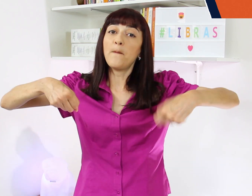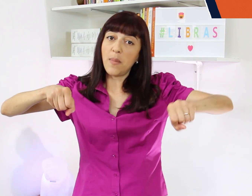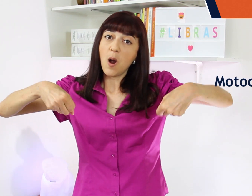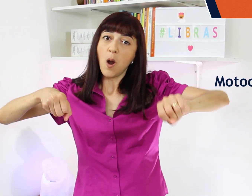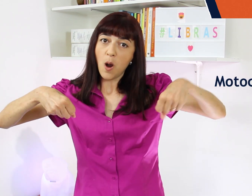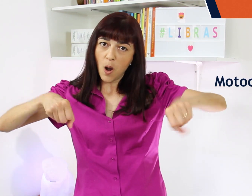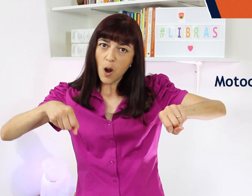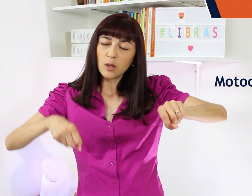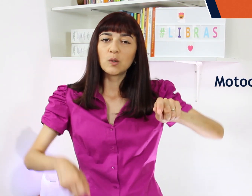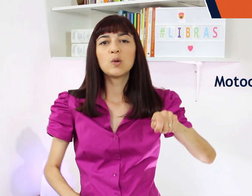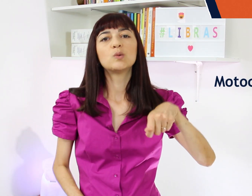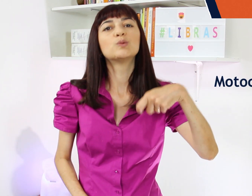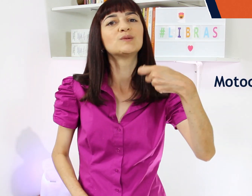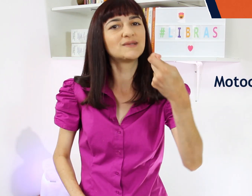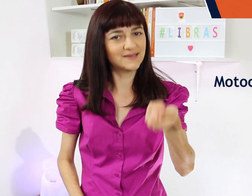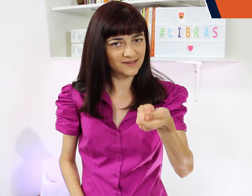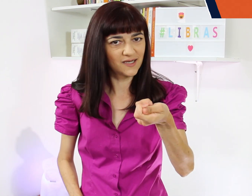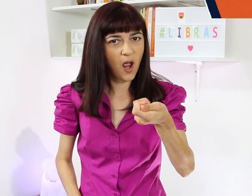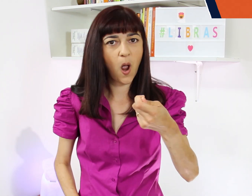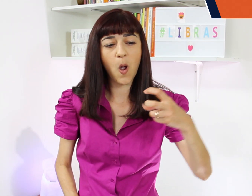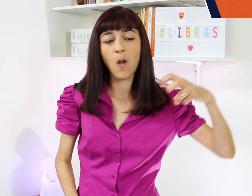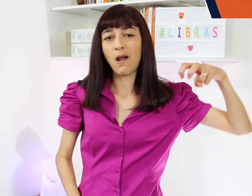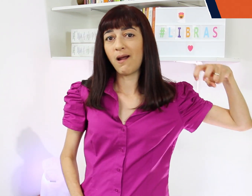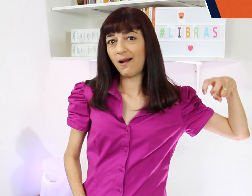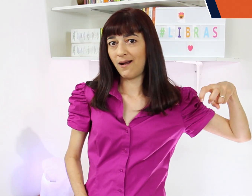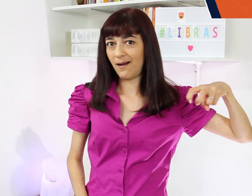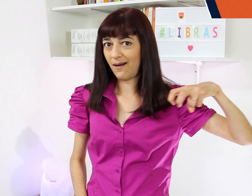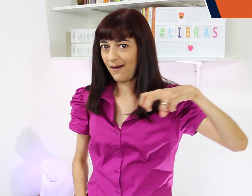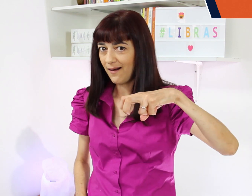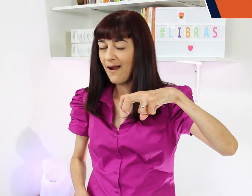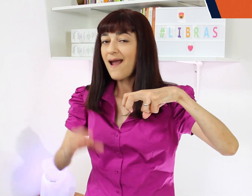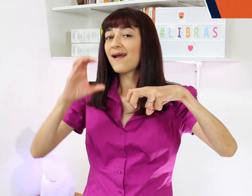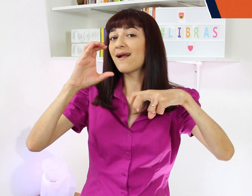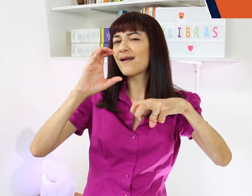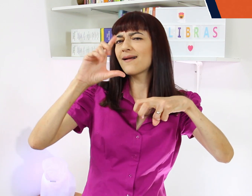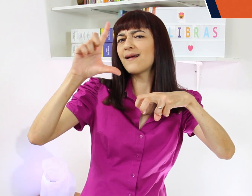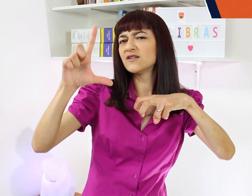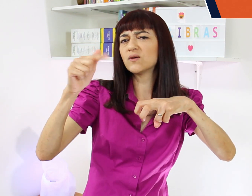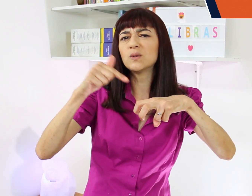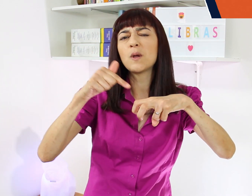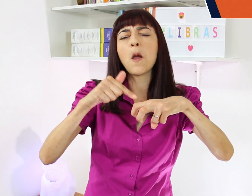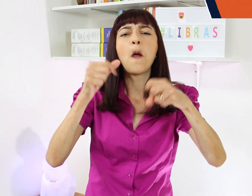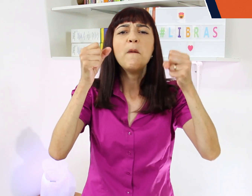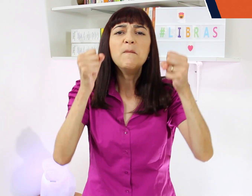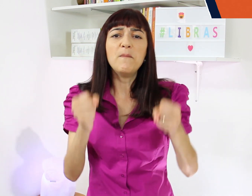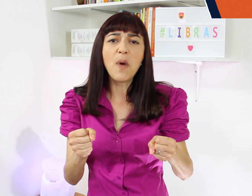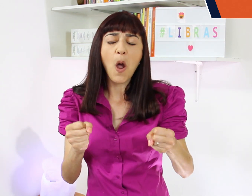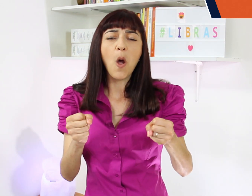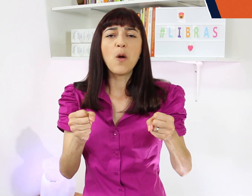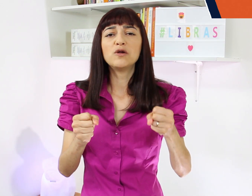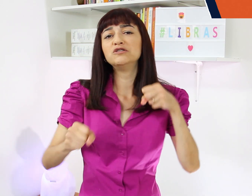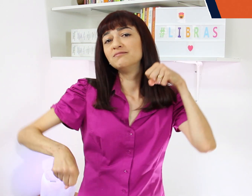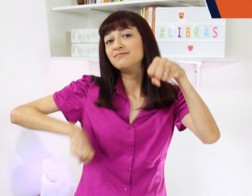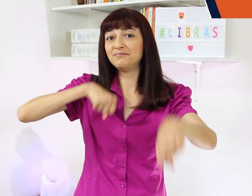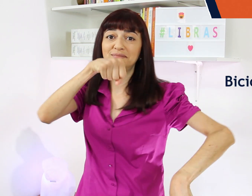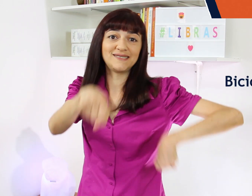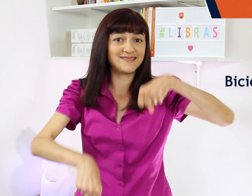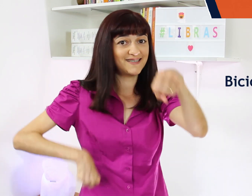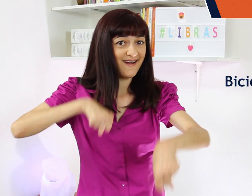Esse é o sinal de motocicleta. Então vou fazer aqui o classificador de motocicleta, mas esse classificador, por exemplo, ele pode ser utilizado também